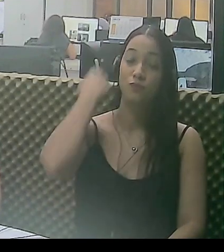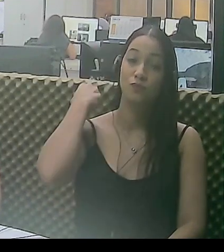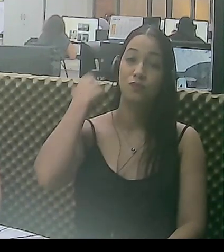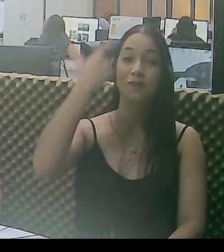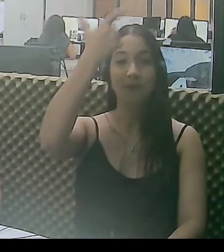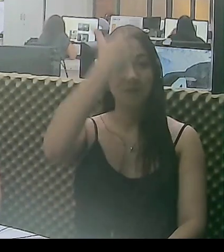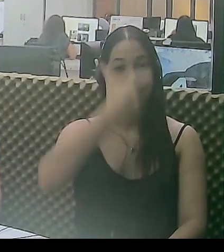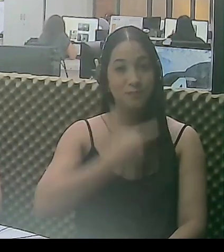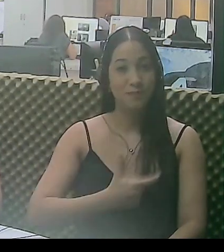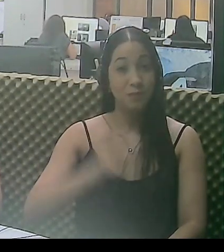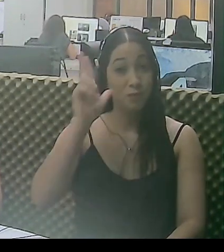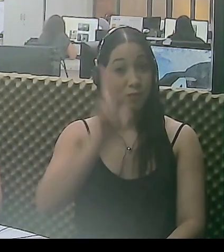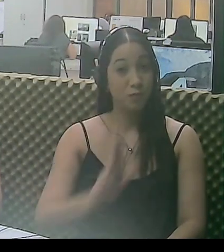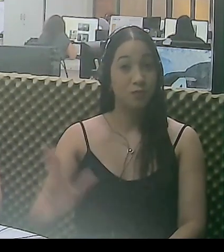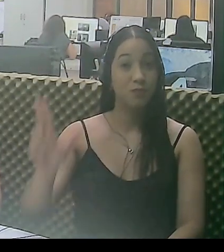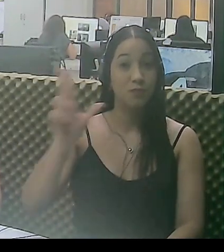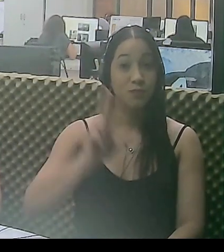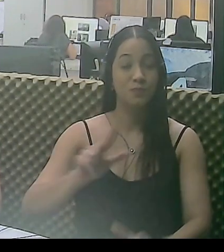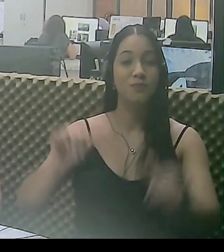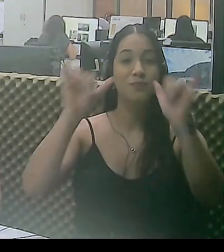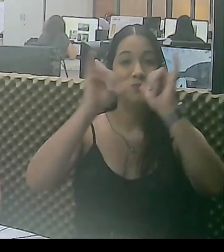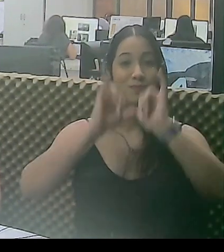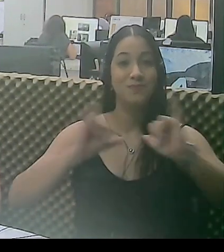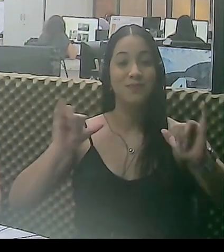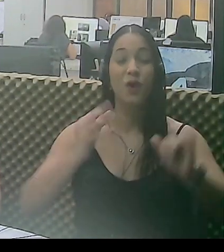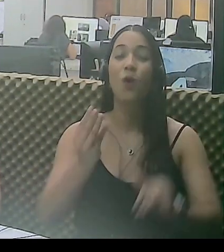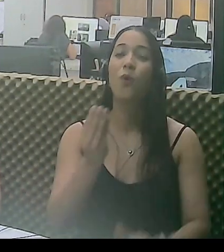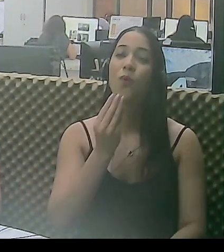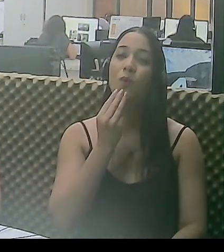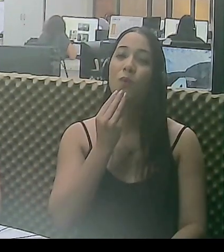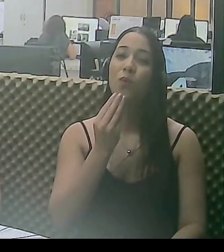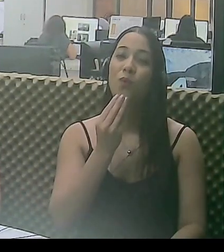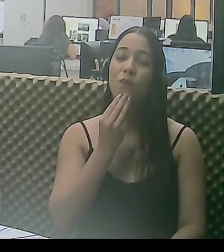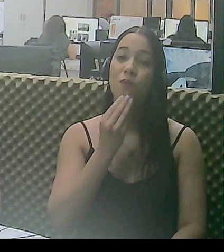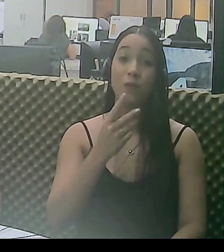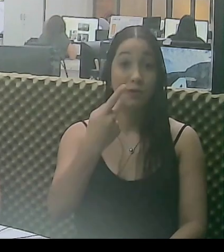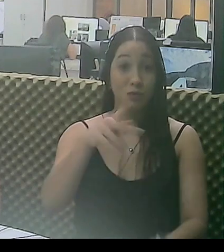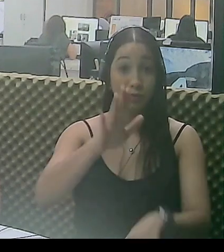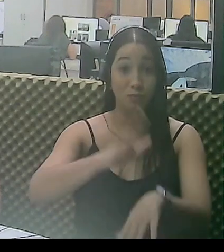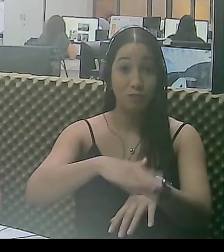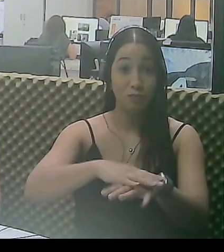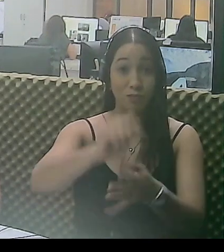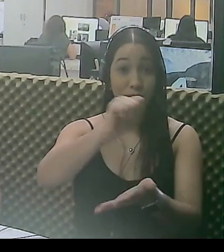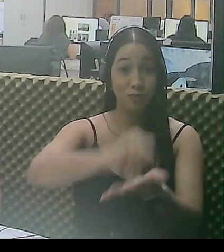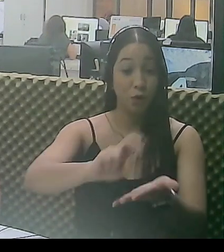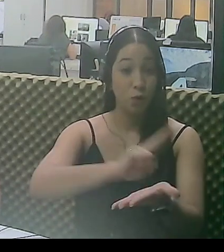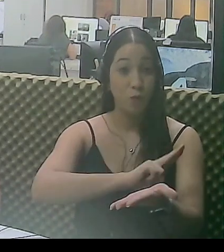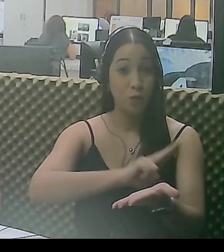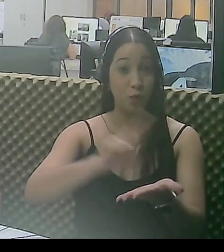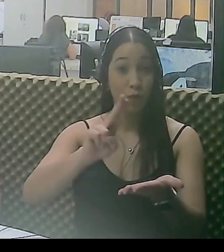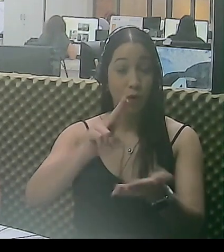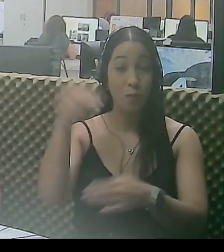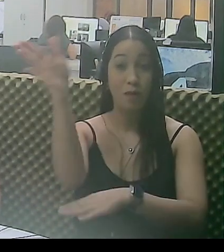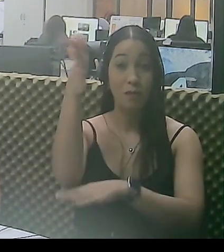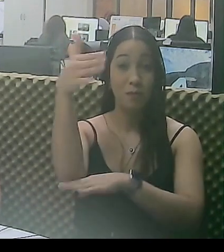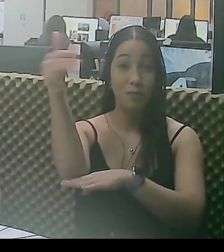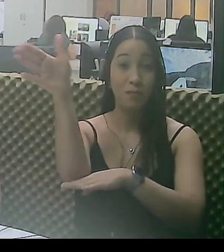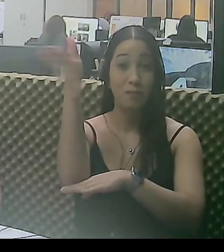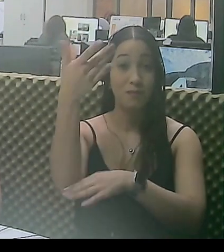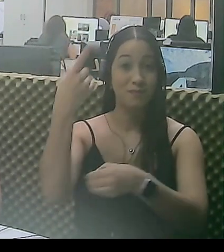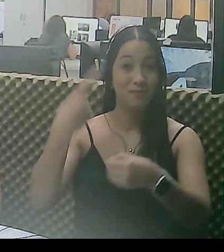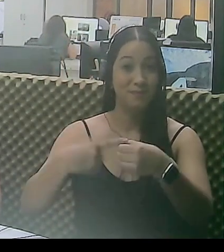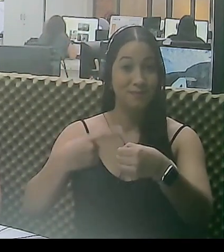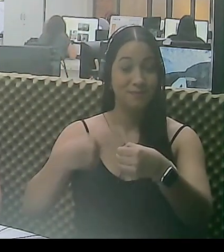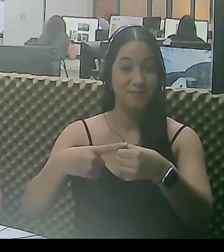campanha eu sou Uberlândia pela campanha você terá a oportunidade de deixar a sua assinatura em uma réplica da bandeira da cidade